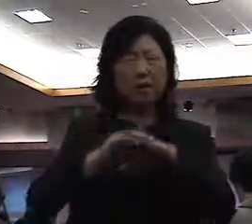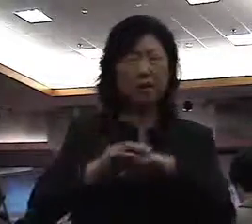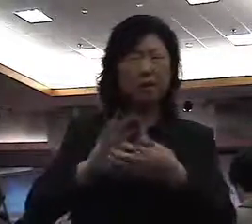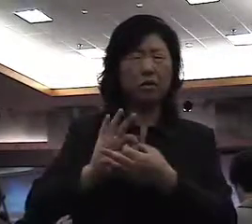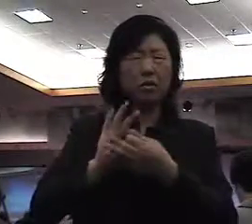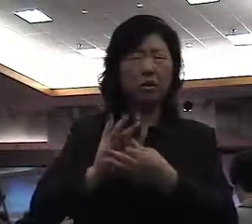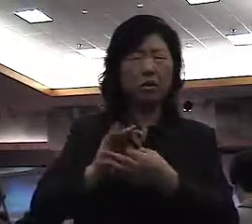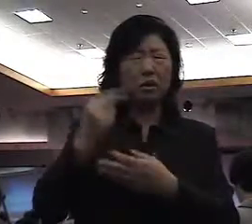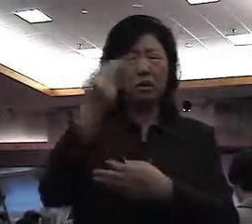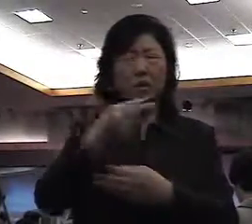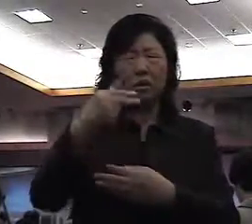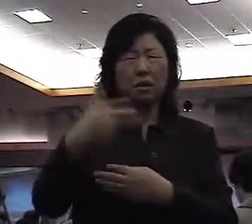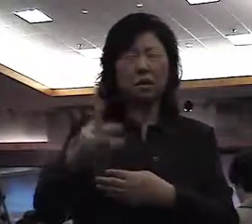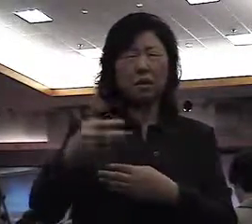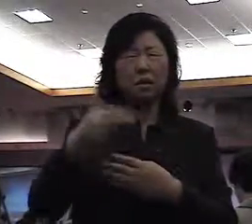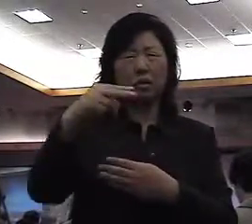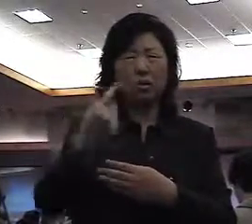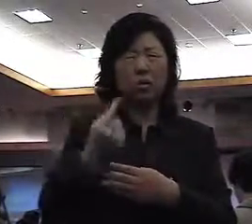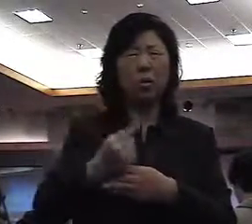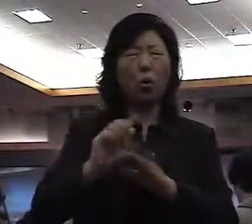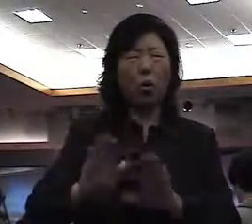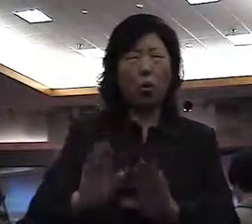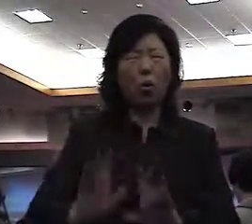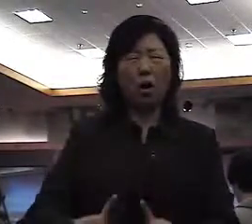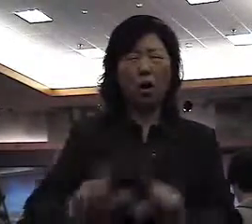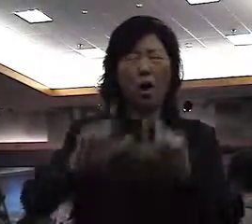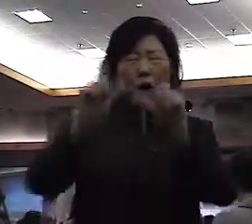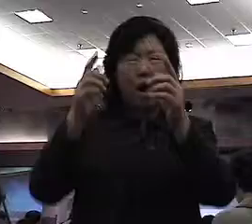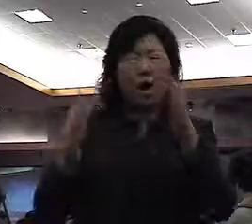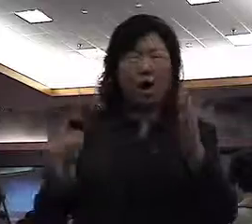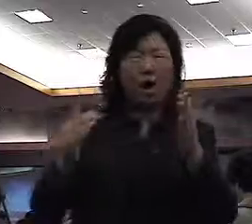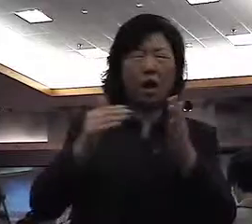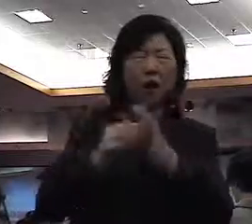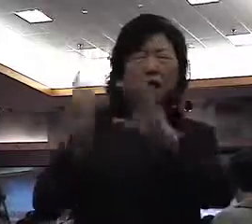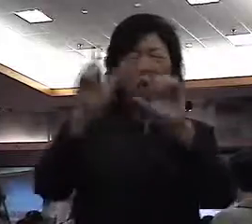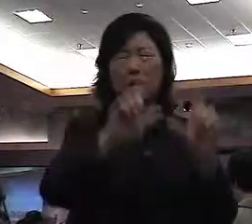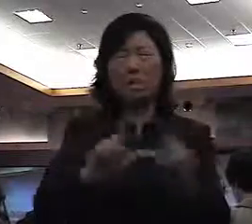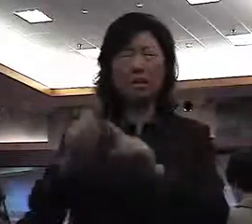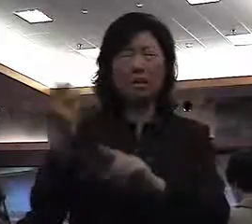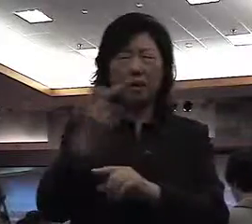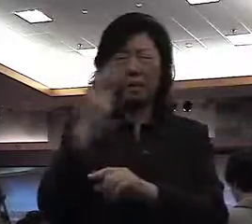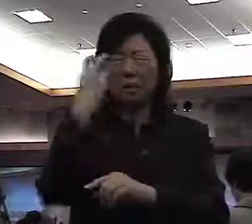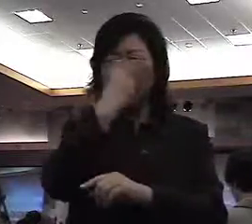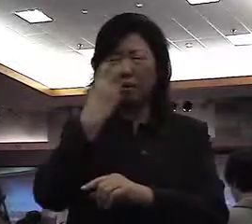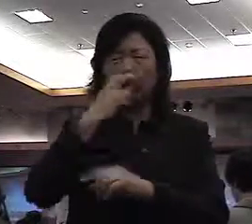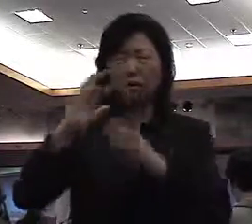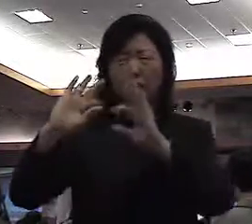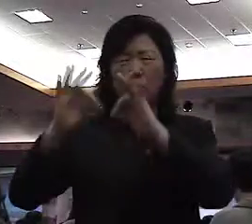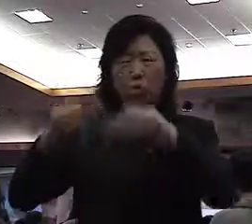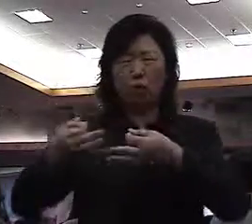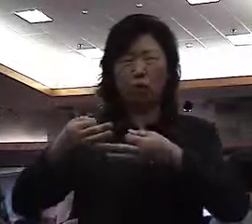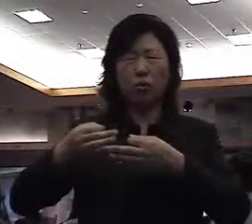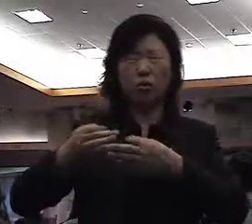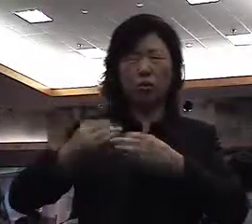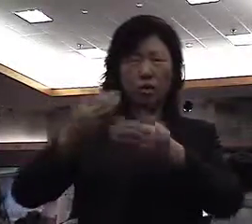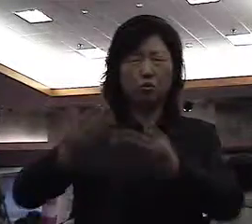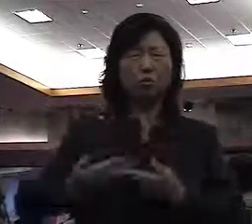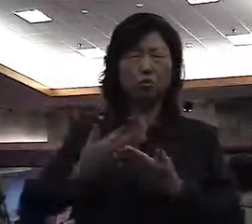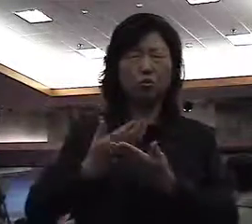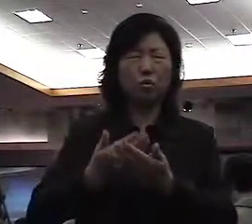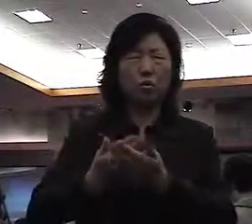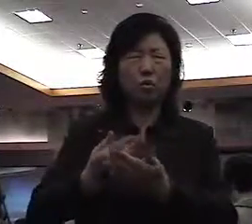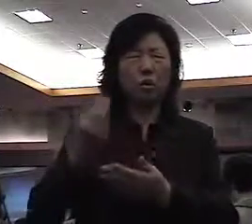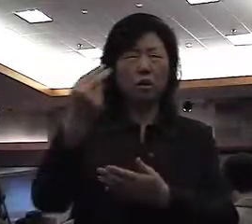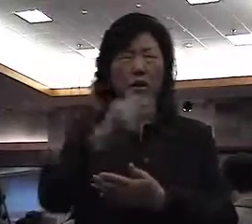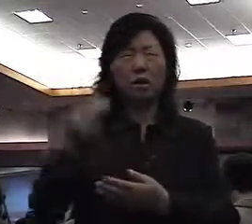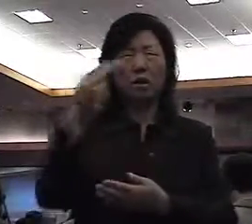통해서 2007년도에 어느 날까지의 삶을 재검토하는 계기가 되게 하여 주시고